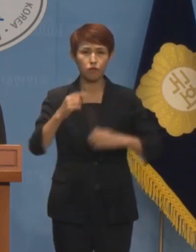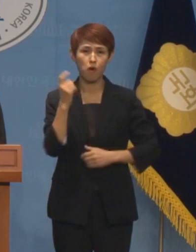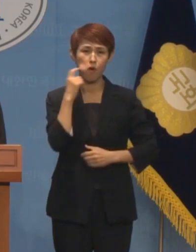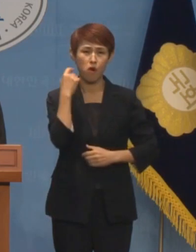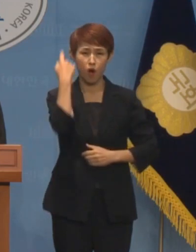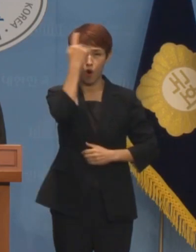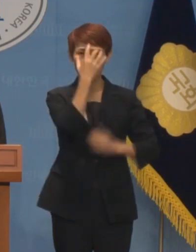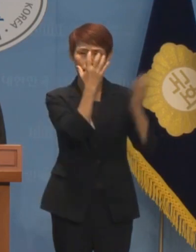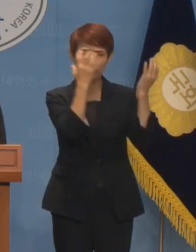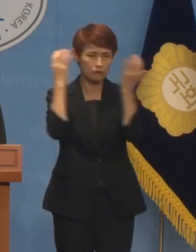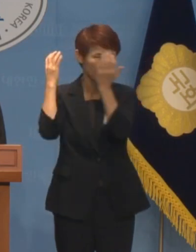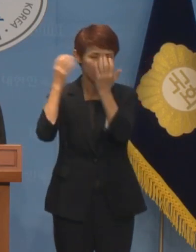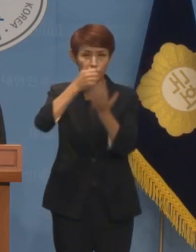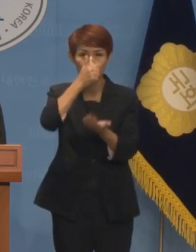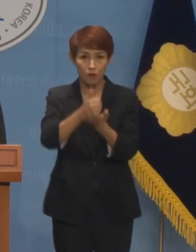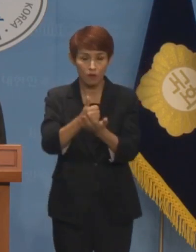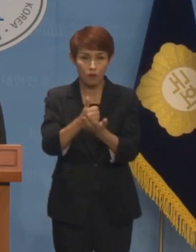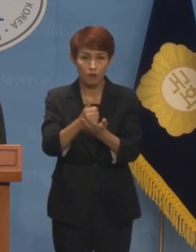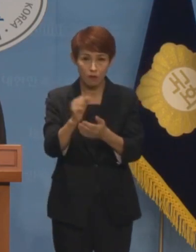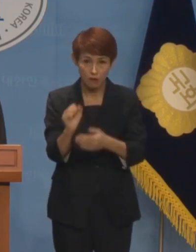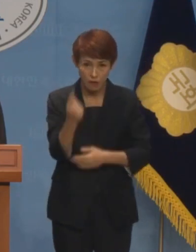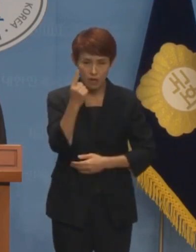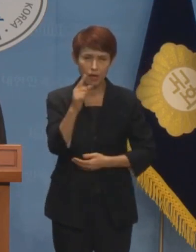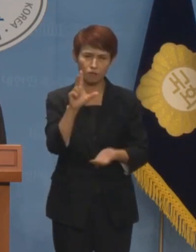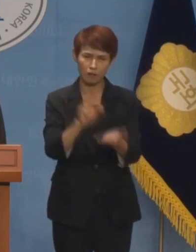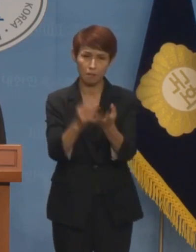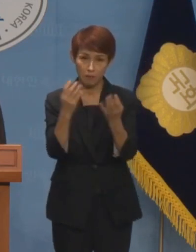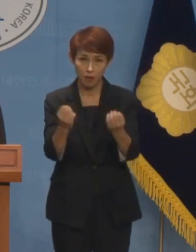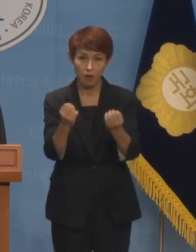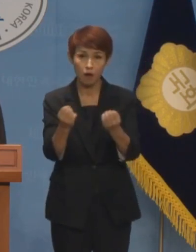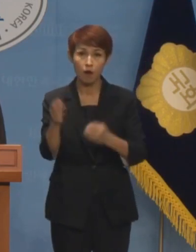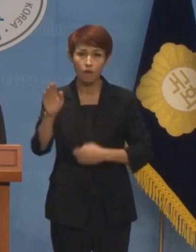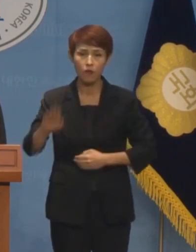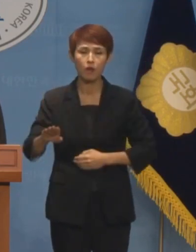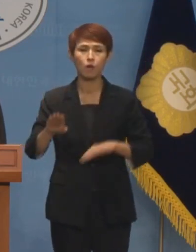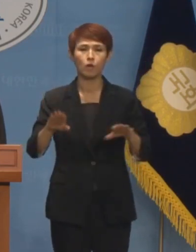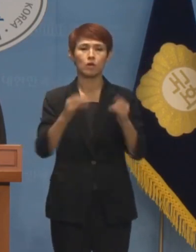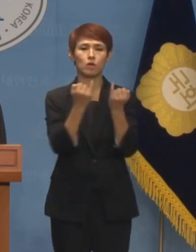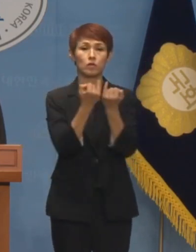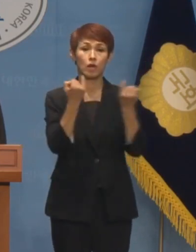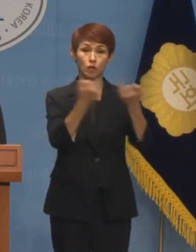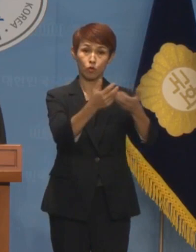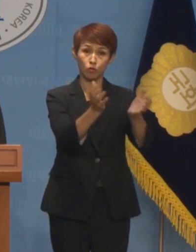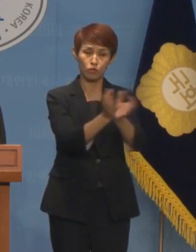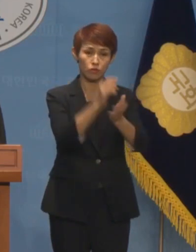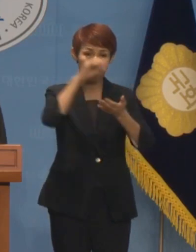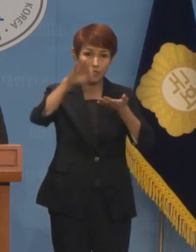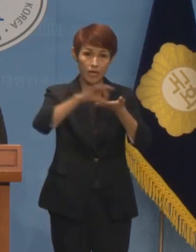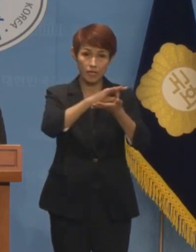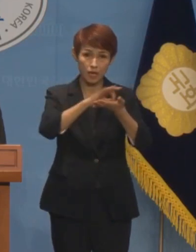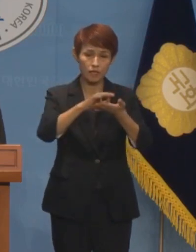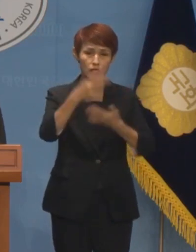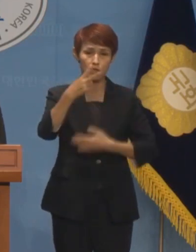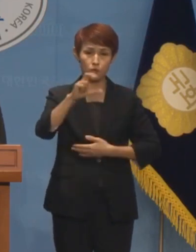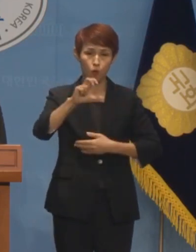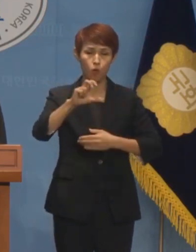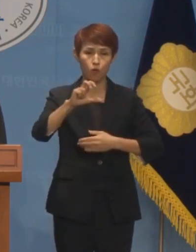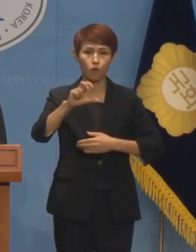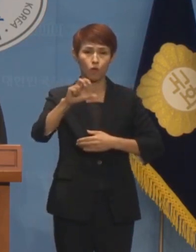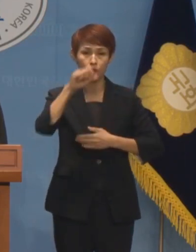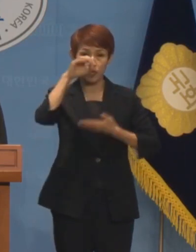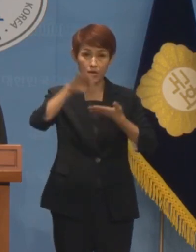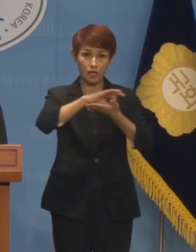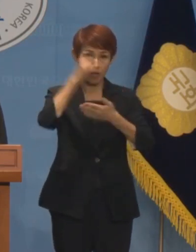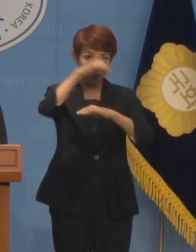성범죄로 떠들썩한 가운데 오늘 여성가족부는 2025년 예산 계획 정부안을